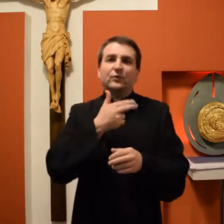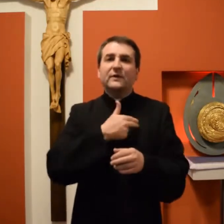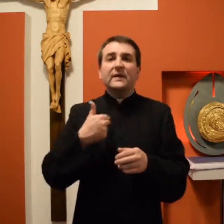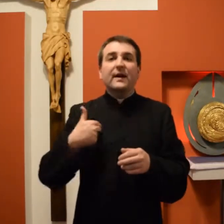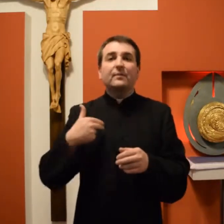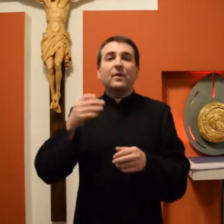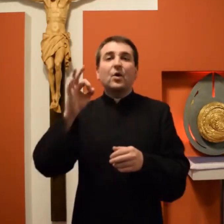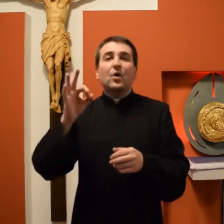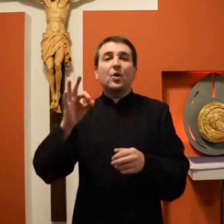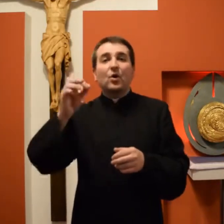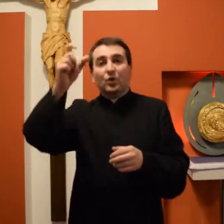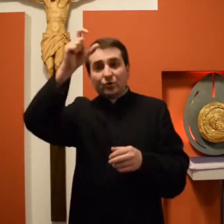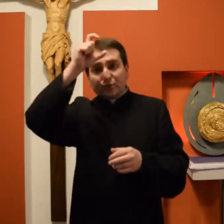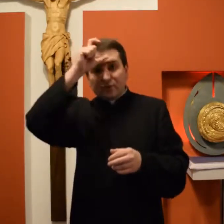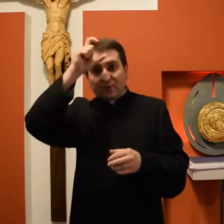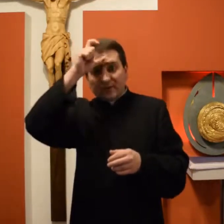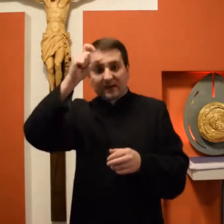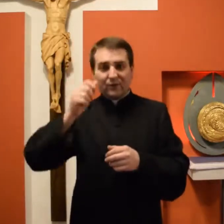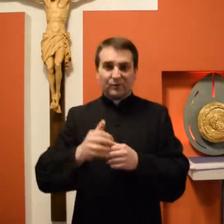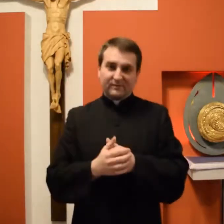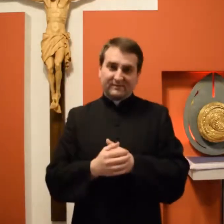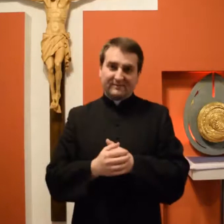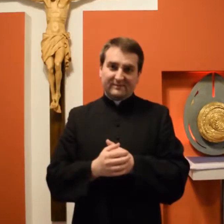mówi nam o człowieku.